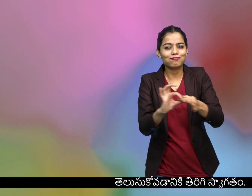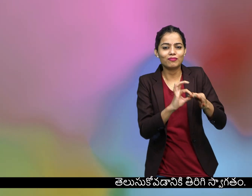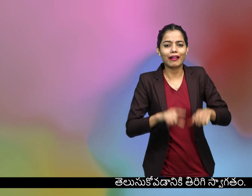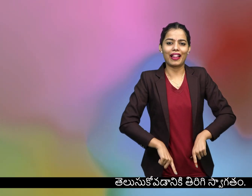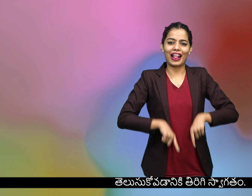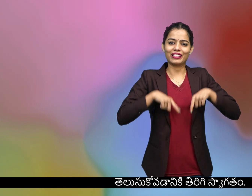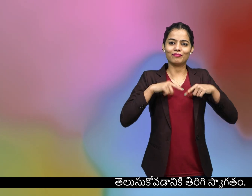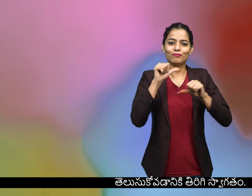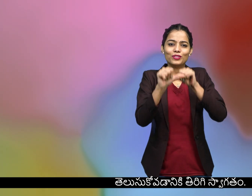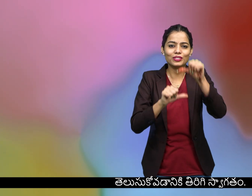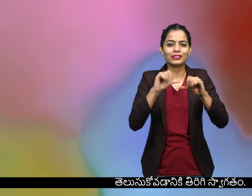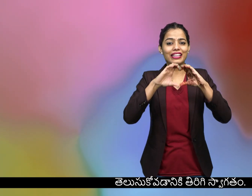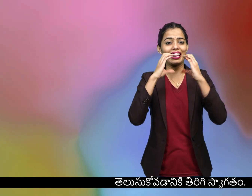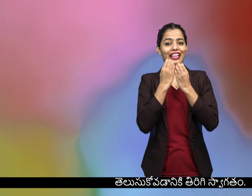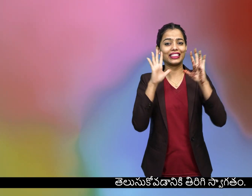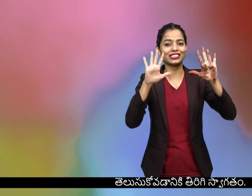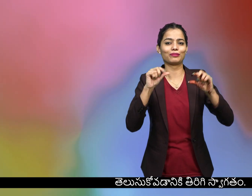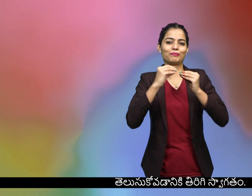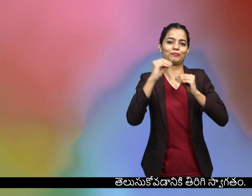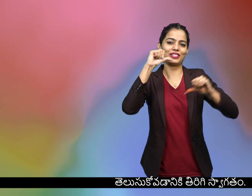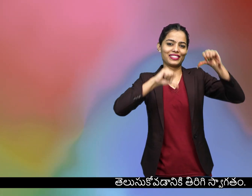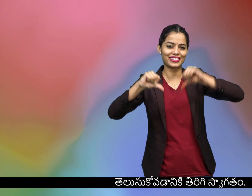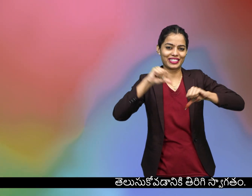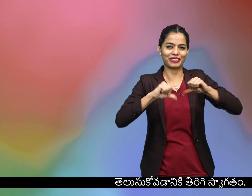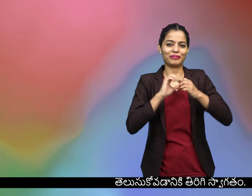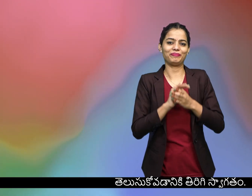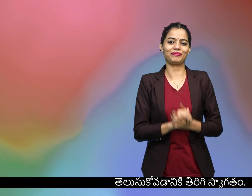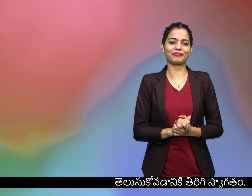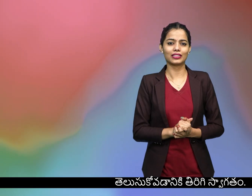అంశాన్ని తెలుసుకోవడానికి తిరిగి స్వాగతం.